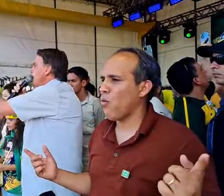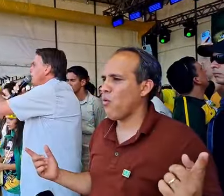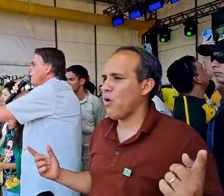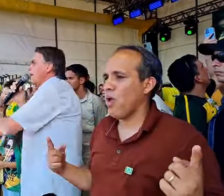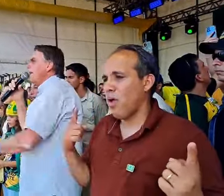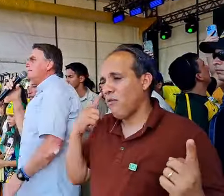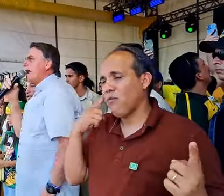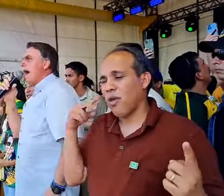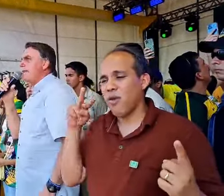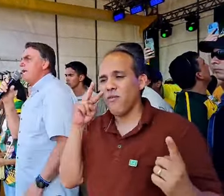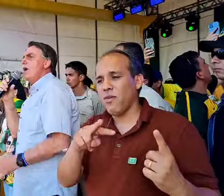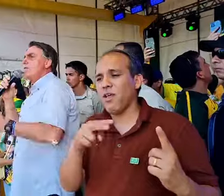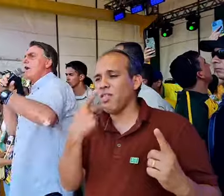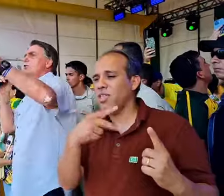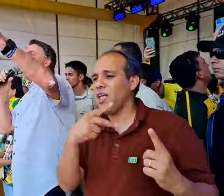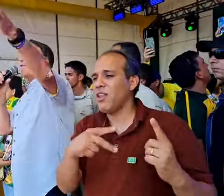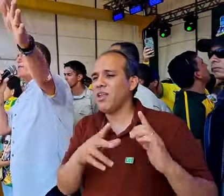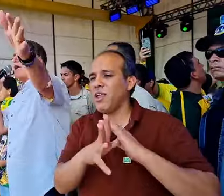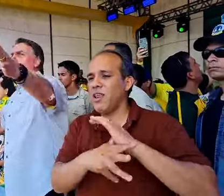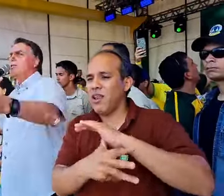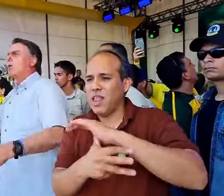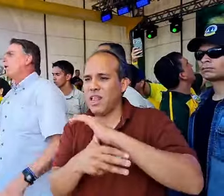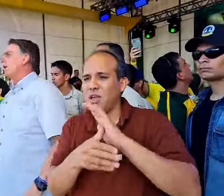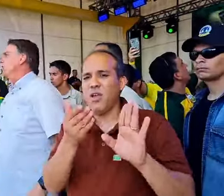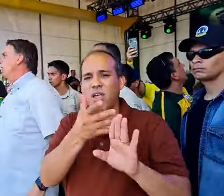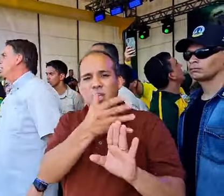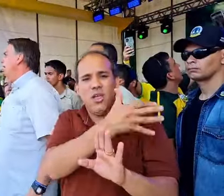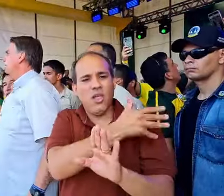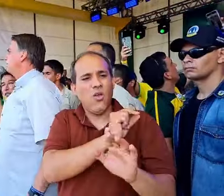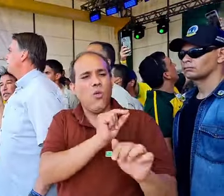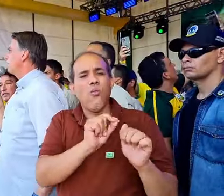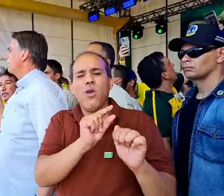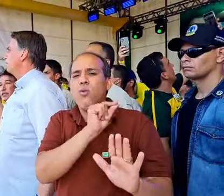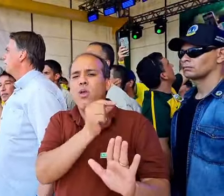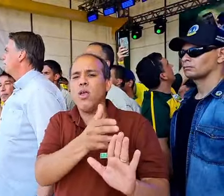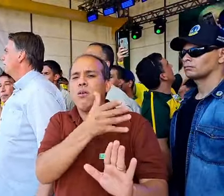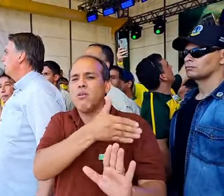Veja o que ele fez lá atrás, veja o que nós fizemos agora no momento.